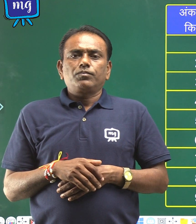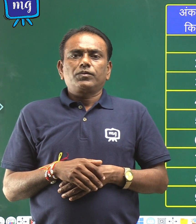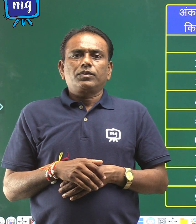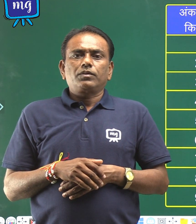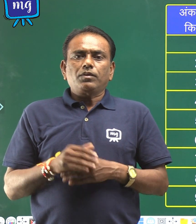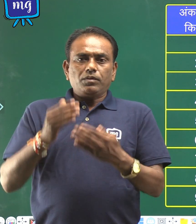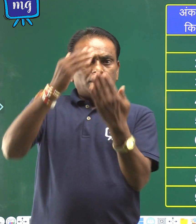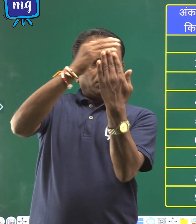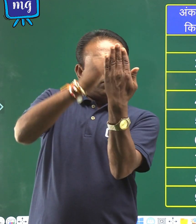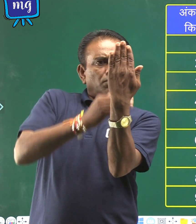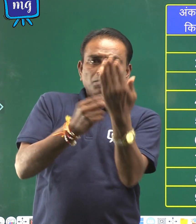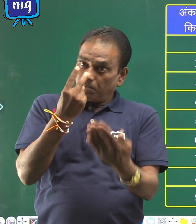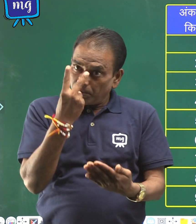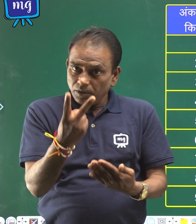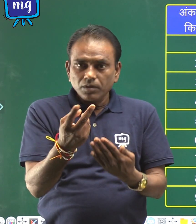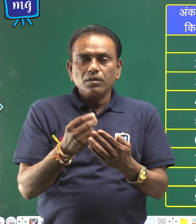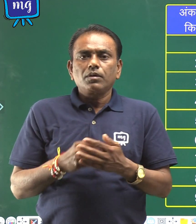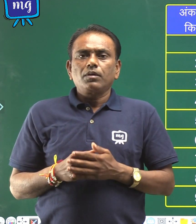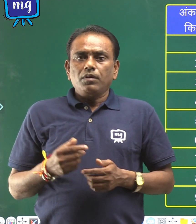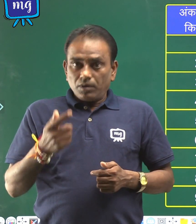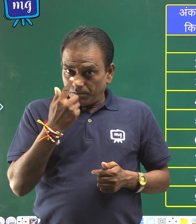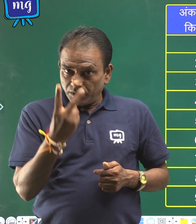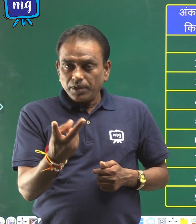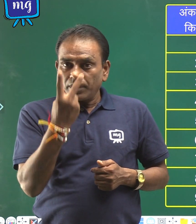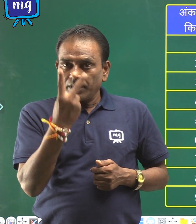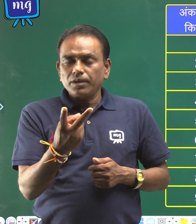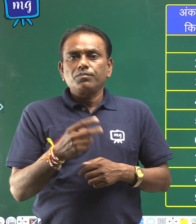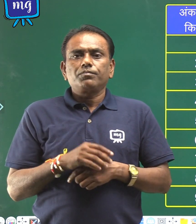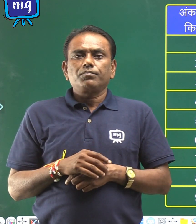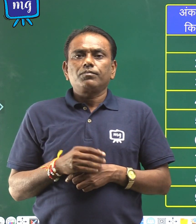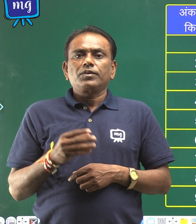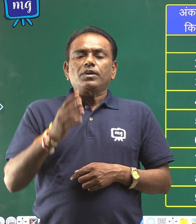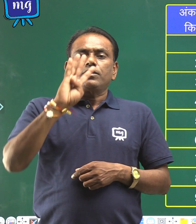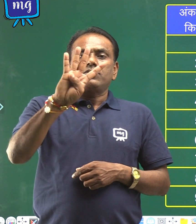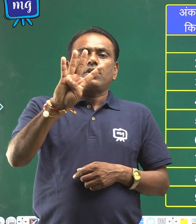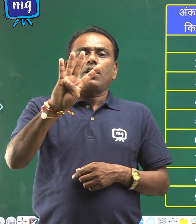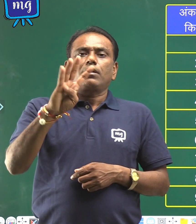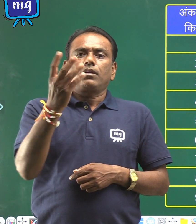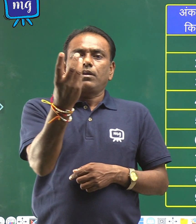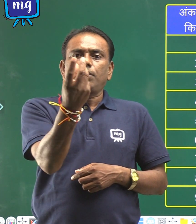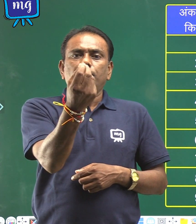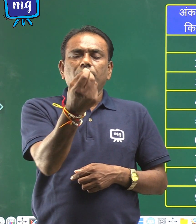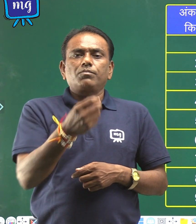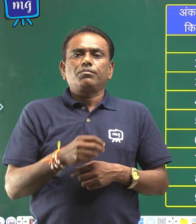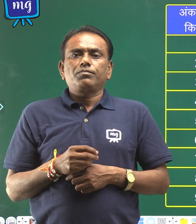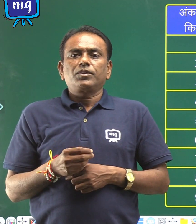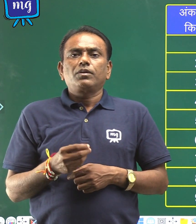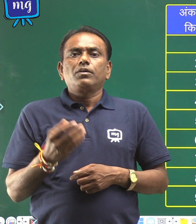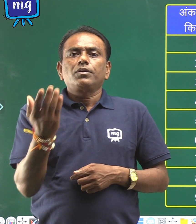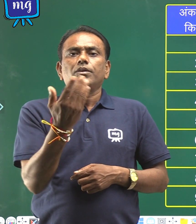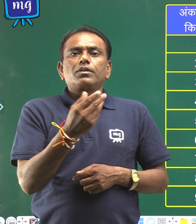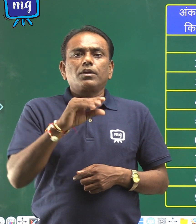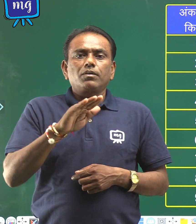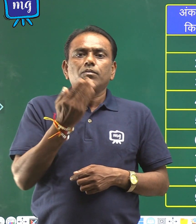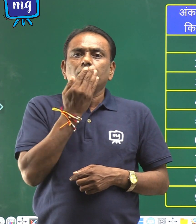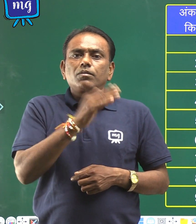सारणी में देखकर हमें देखेंगे कि 4 नंबर कितने बच्चों के